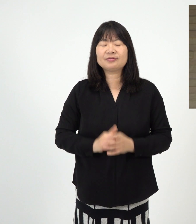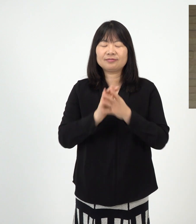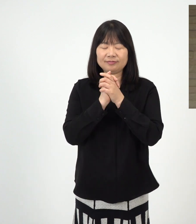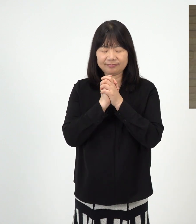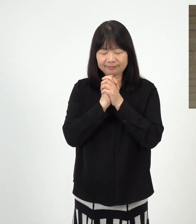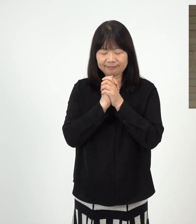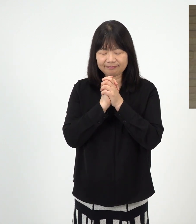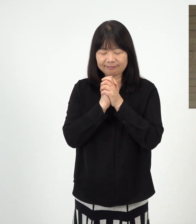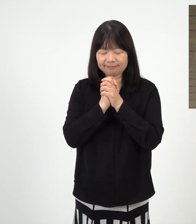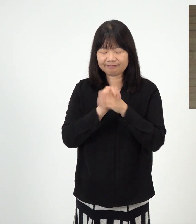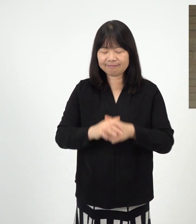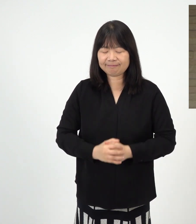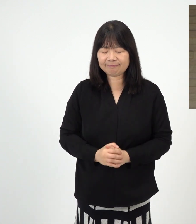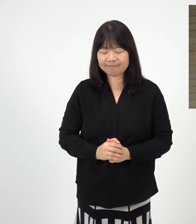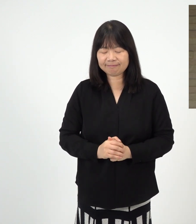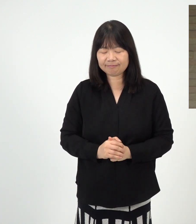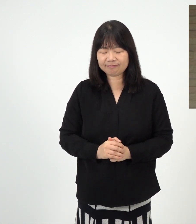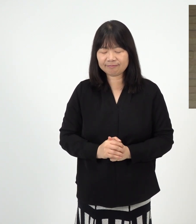기도하겠습니다.